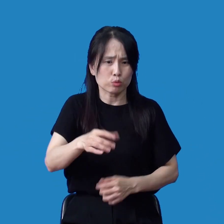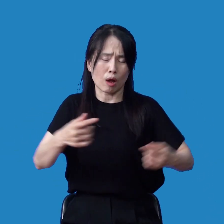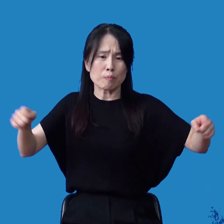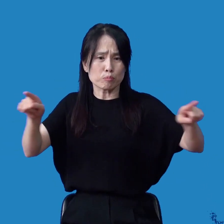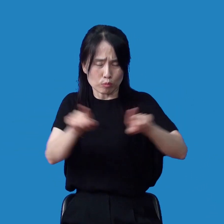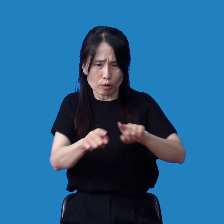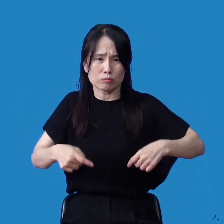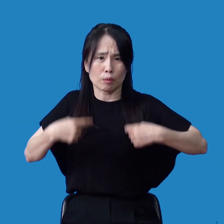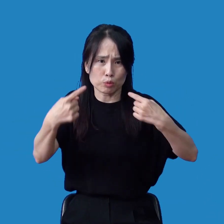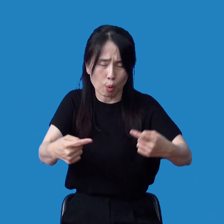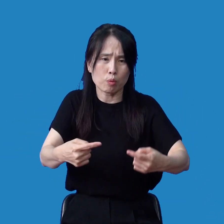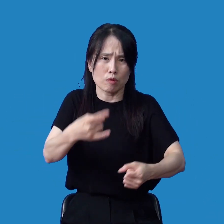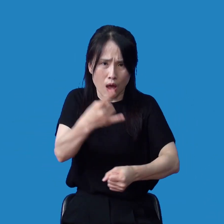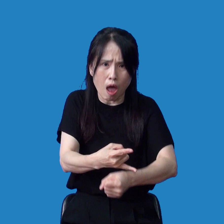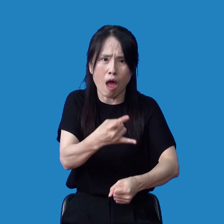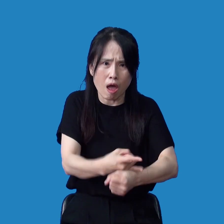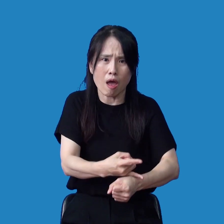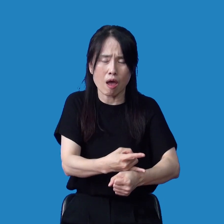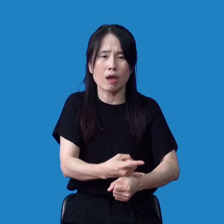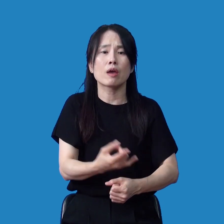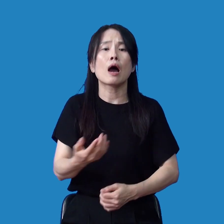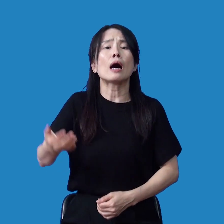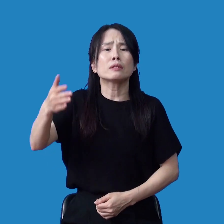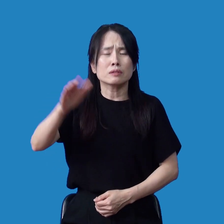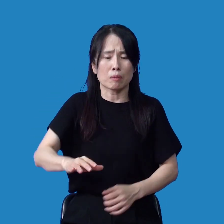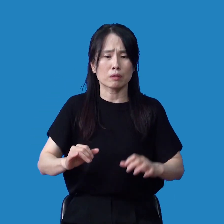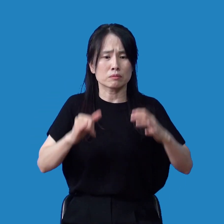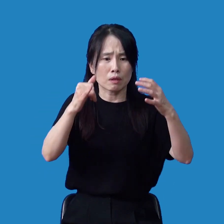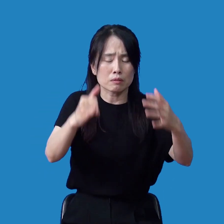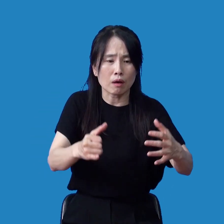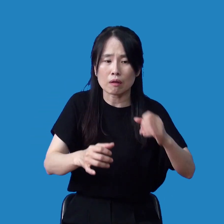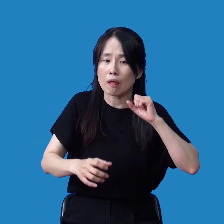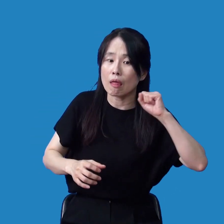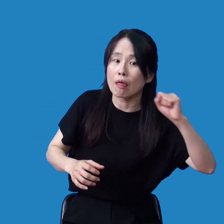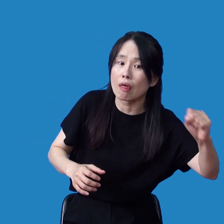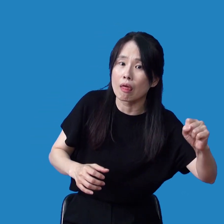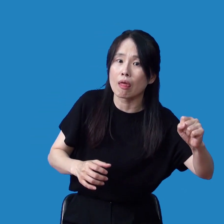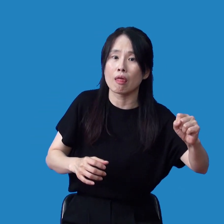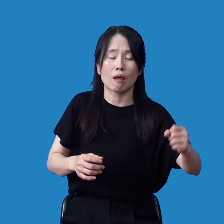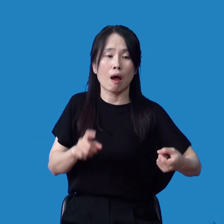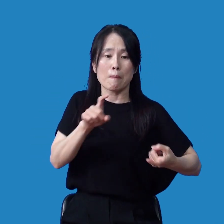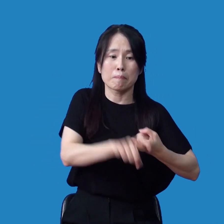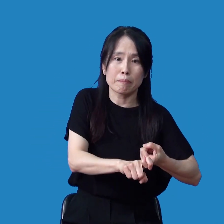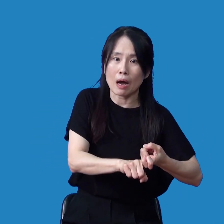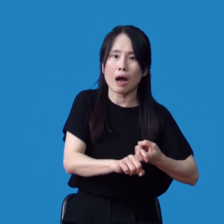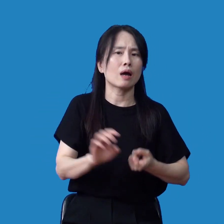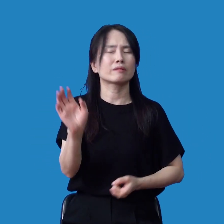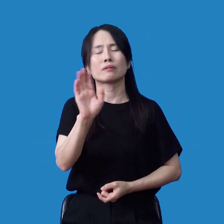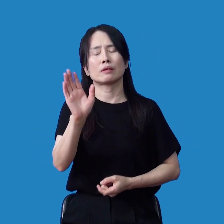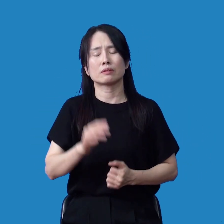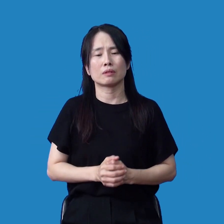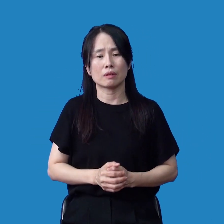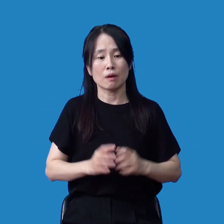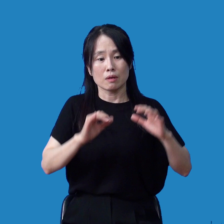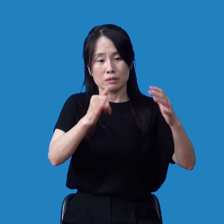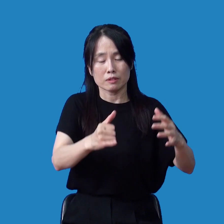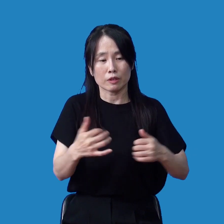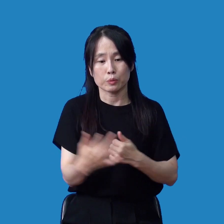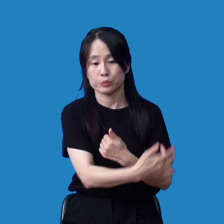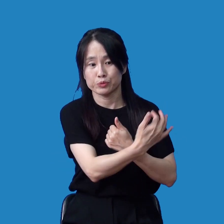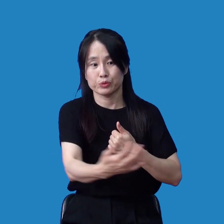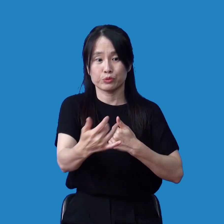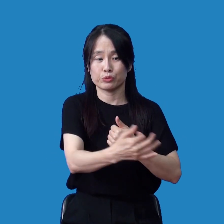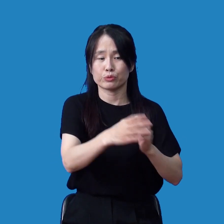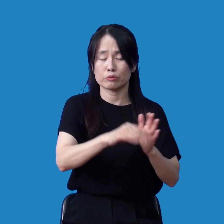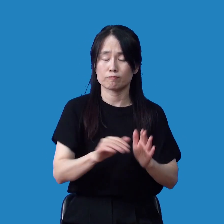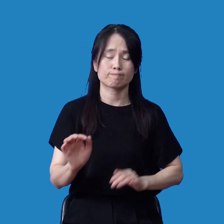우리는 앉는 사람입니다. 그러나 그들에게 속하지는 않았습니다. 그들이 틀에 부어 우리를 따라오라고 만들 때 우리는